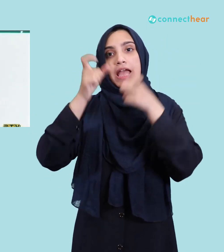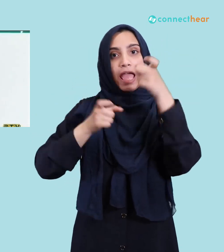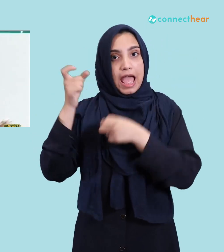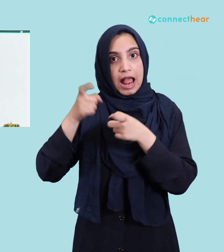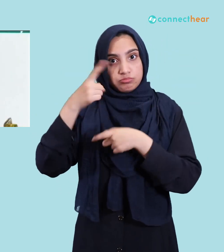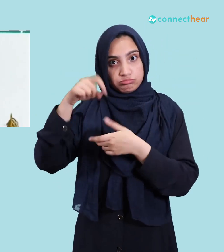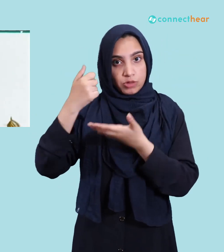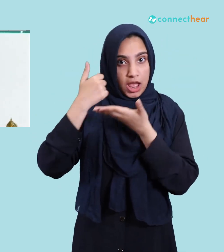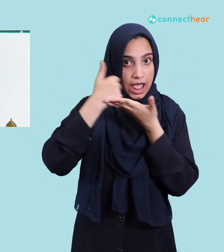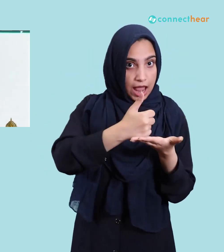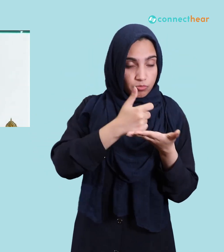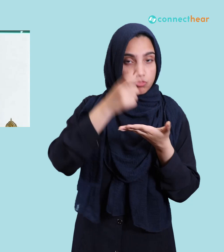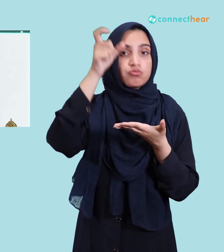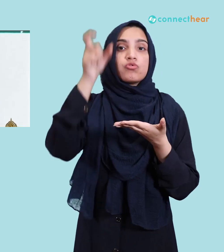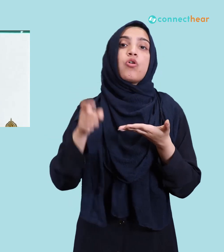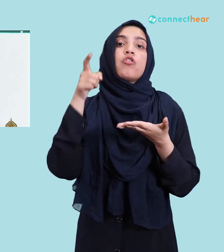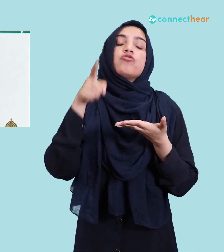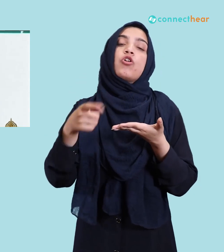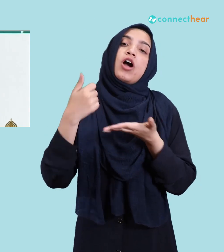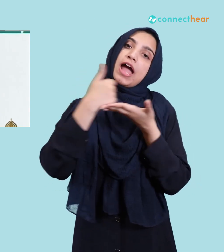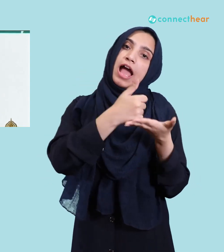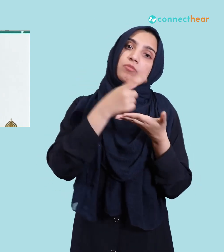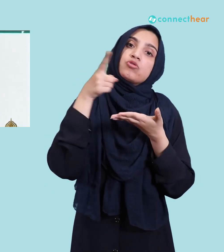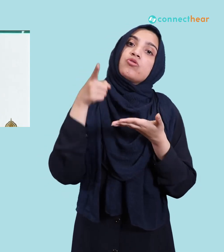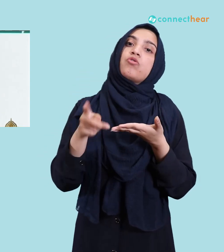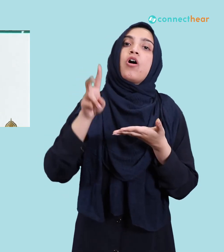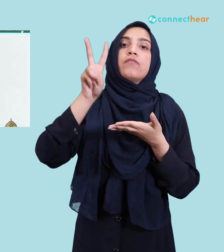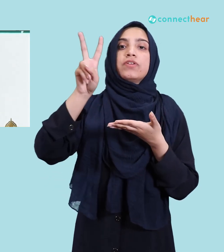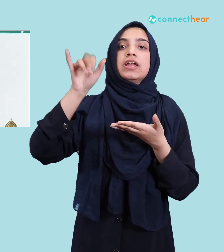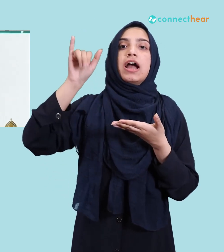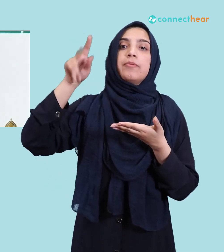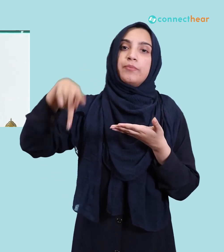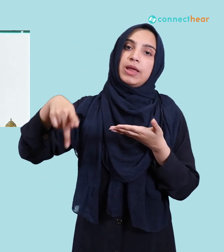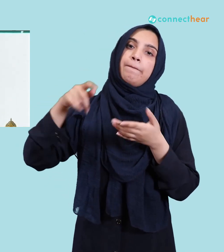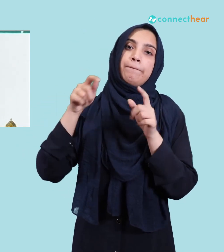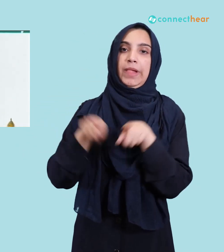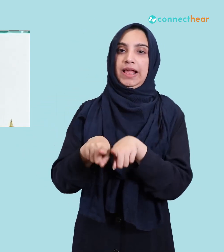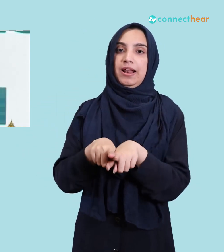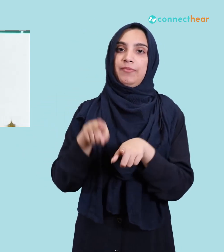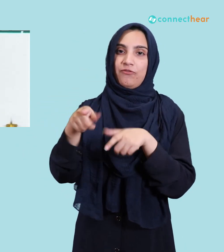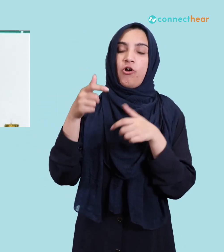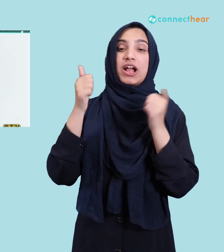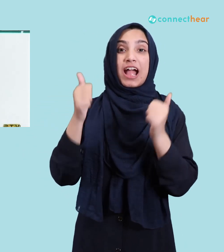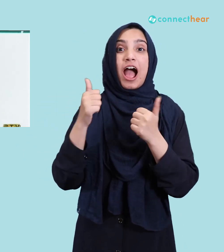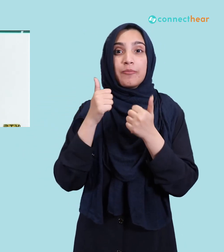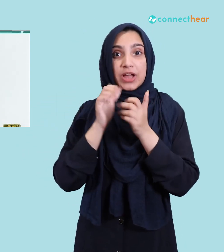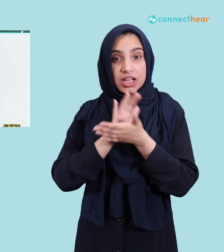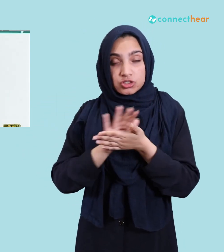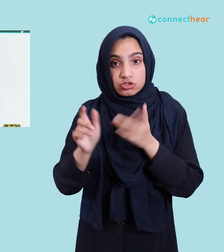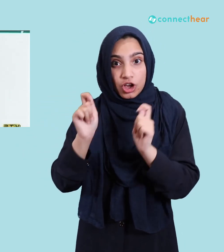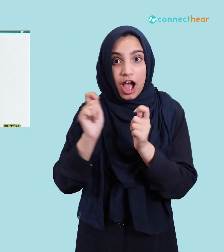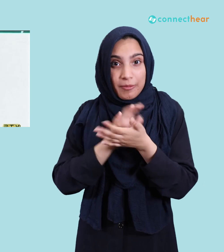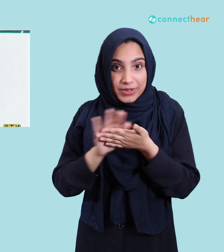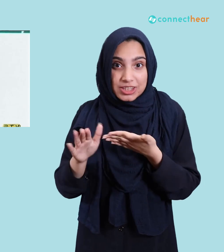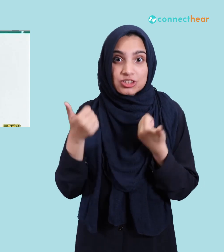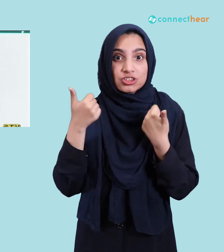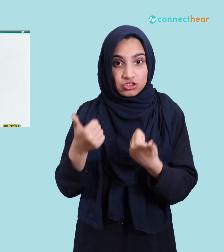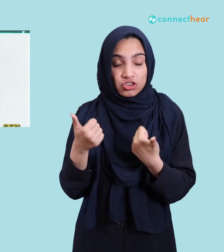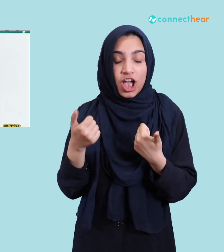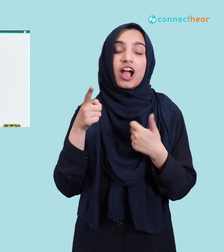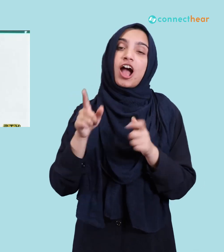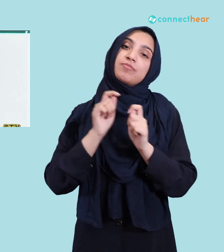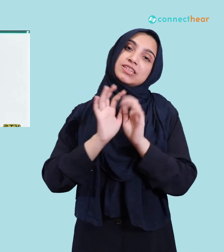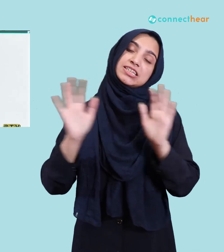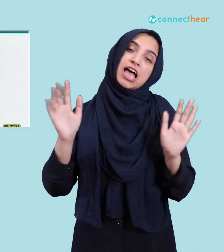اس کے لیے ہم اس کے لیے آسانیاں پیدا کریں. اور آپ دیکھیں گے کہ جتنا اللہ نے ہمارے ملک میں